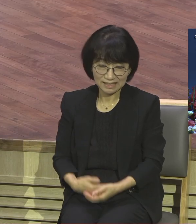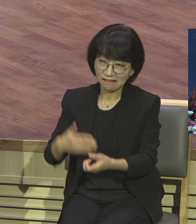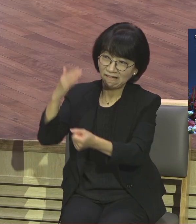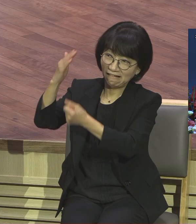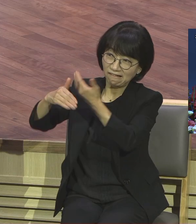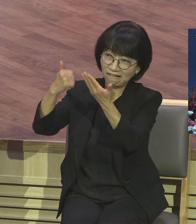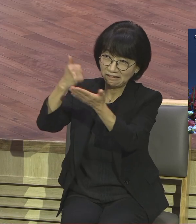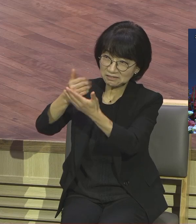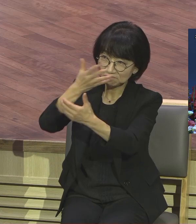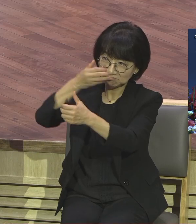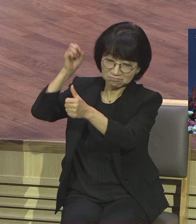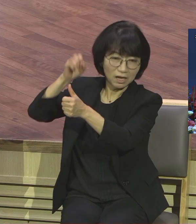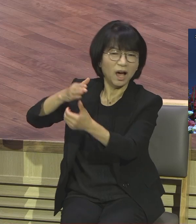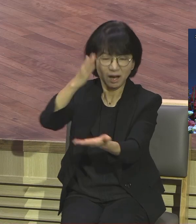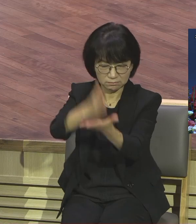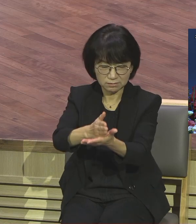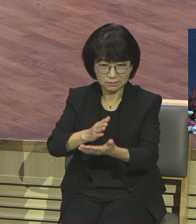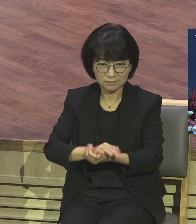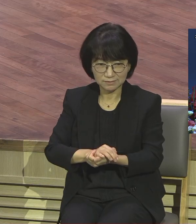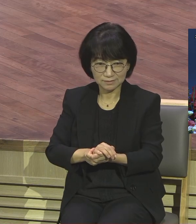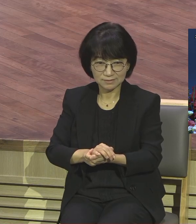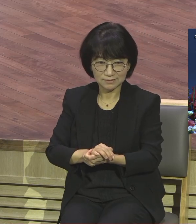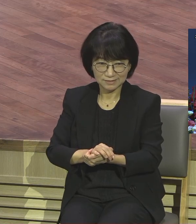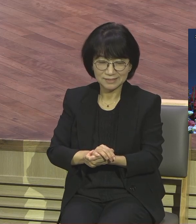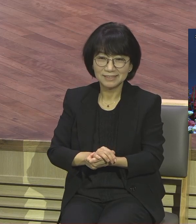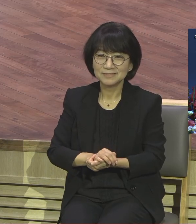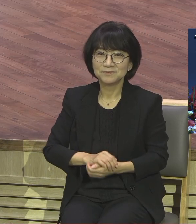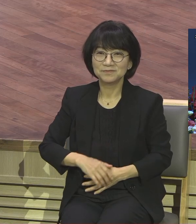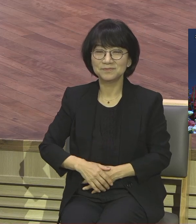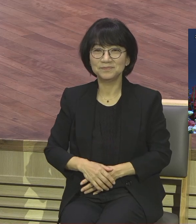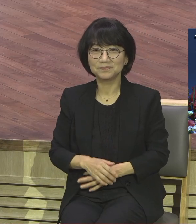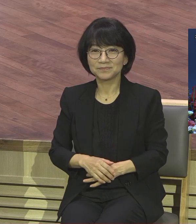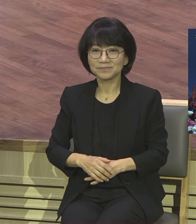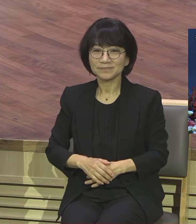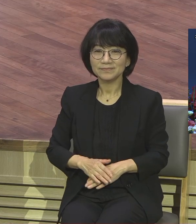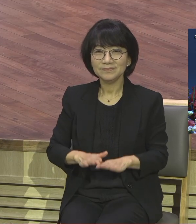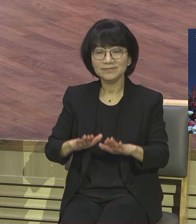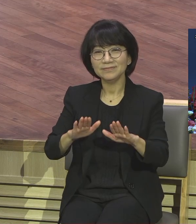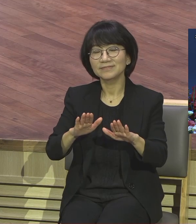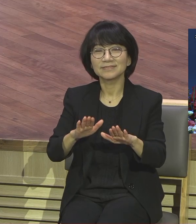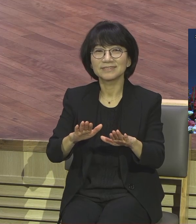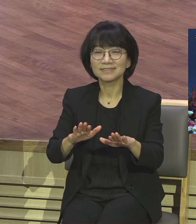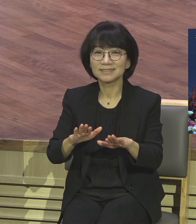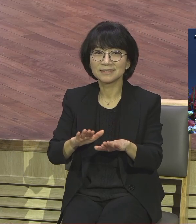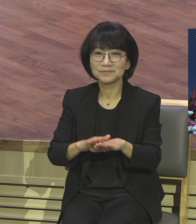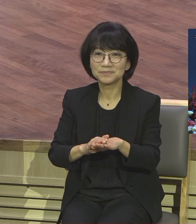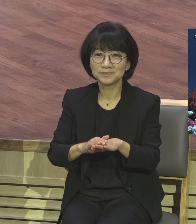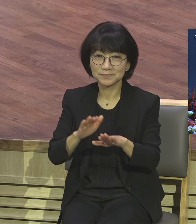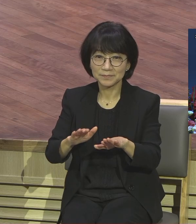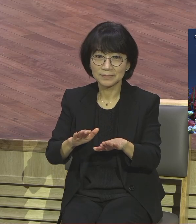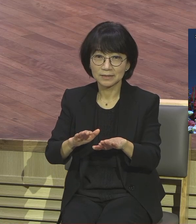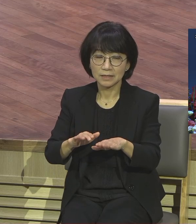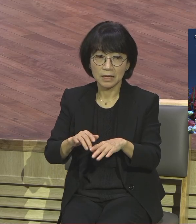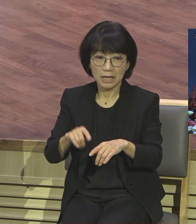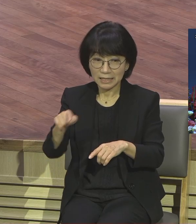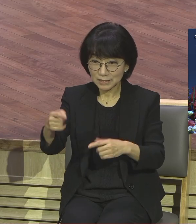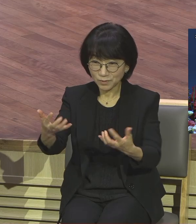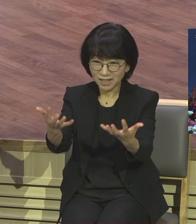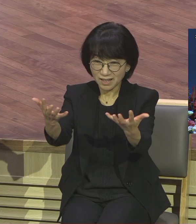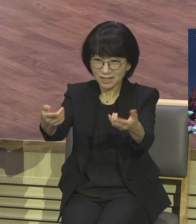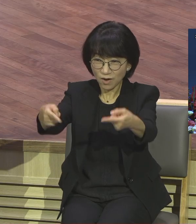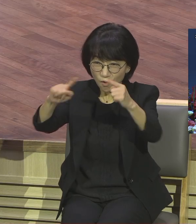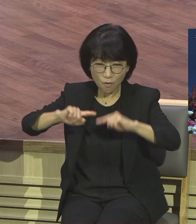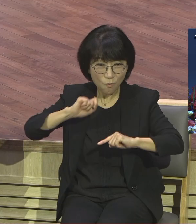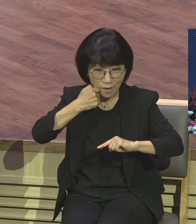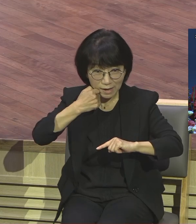말씀하죠. 나를 우습게 보지 마라. 나를 속이지 마라. 그렇죠. 그러니까 하나님께 드리기 때문에 여러분 비전홀에 와서 앉았다 하더라도 여러분